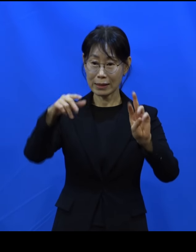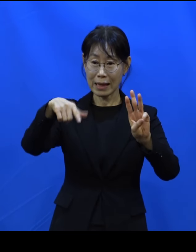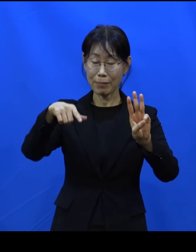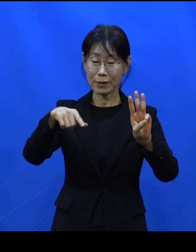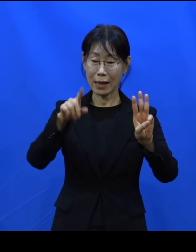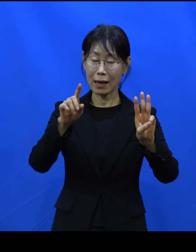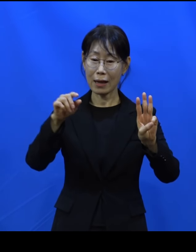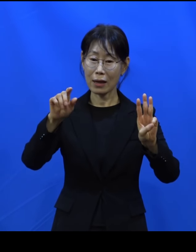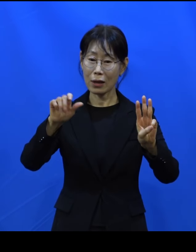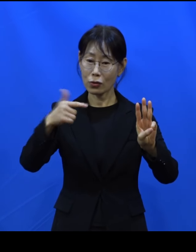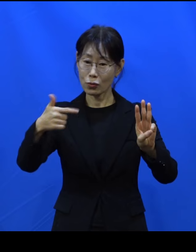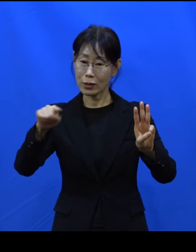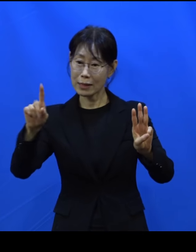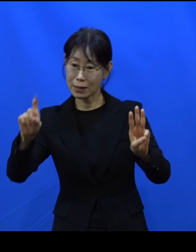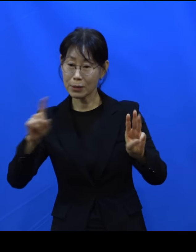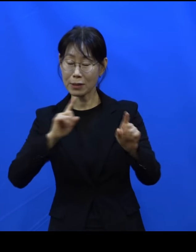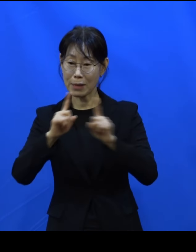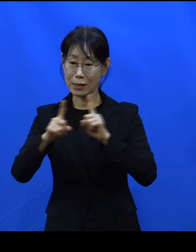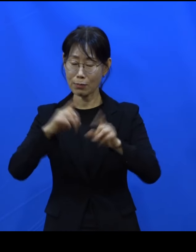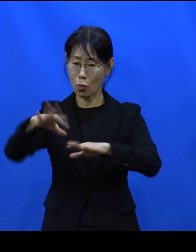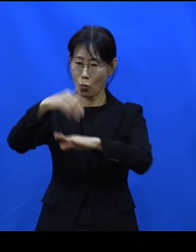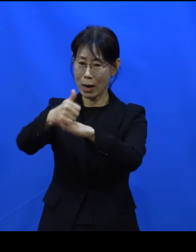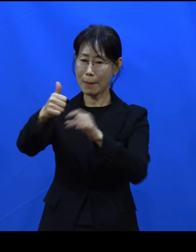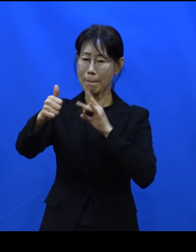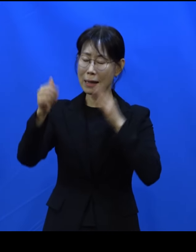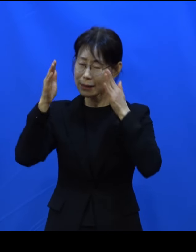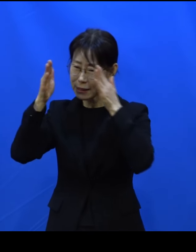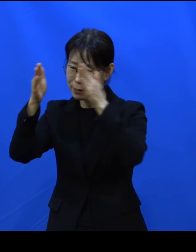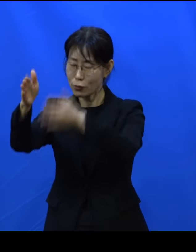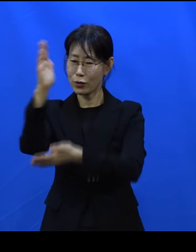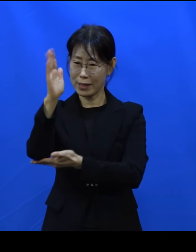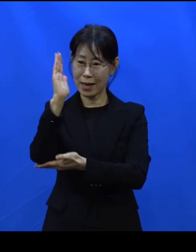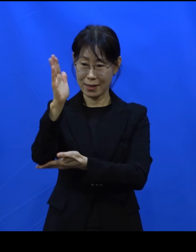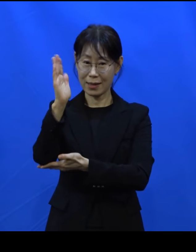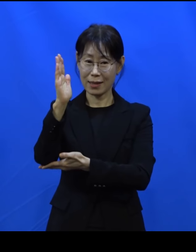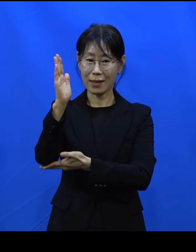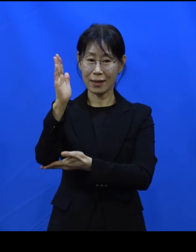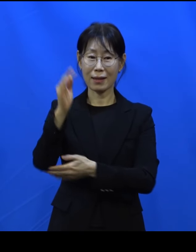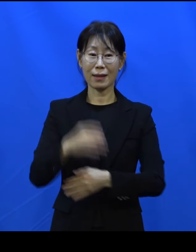왕을 보라. 그리고 그 엄청난